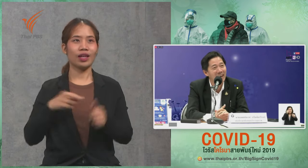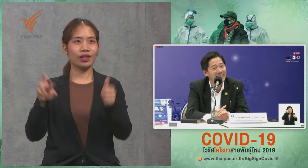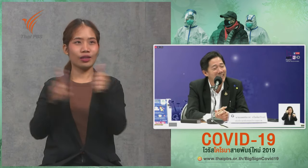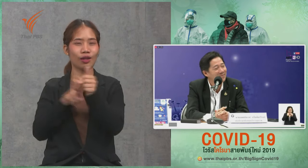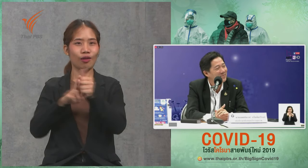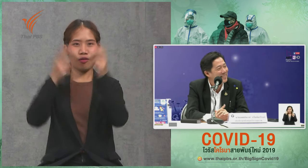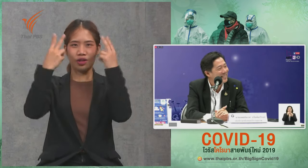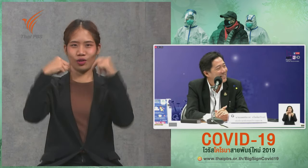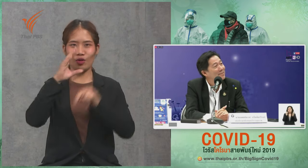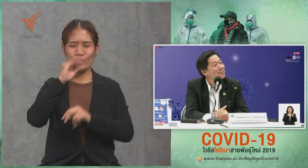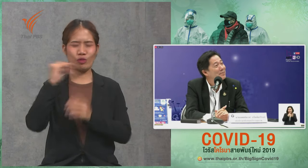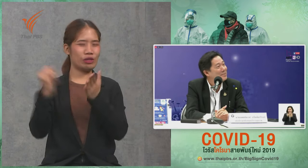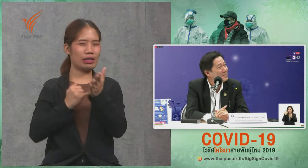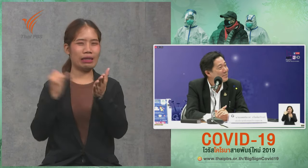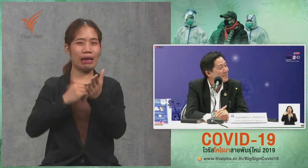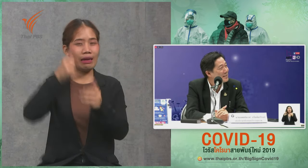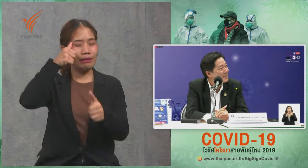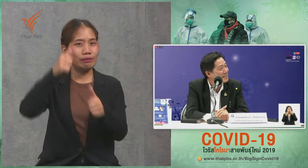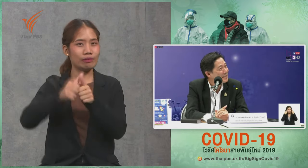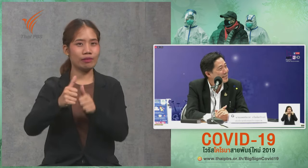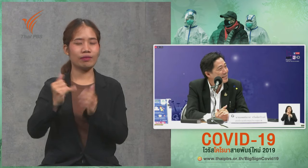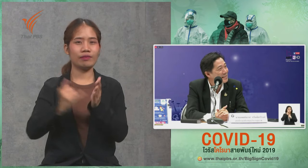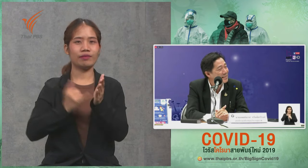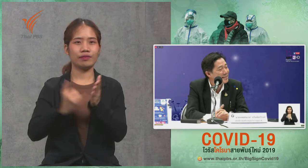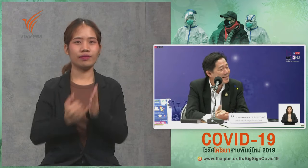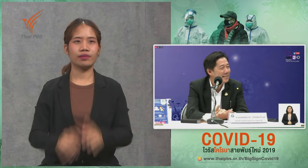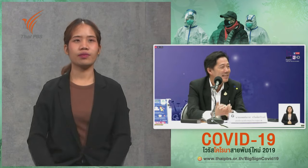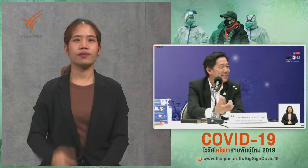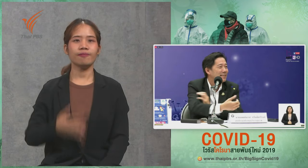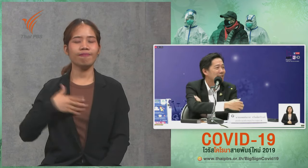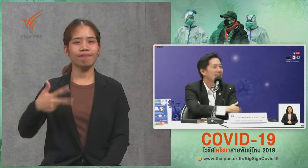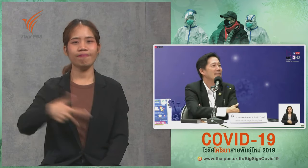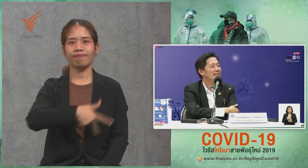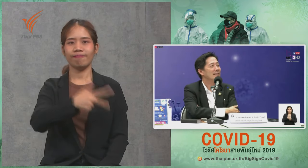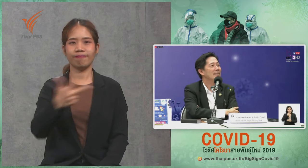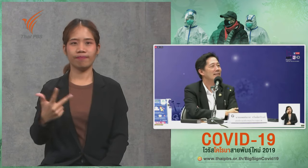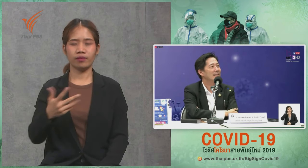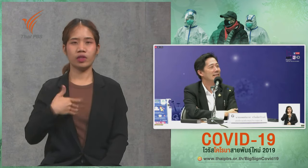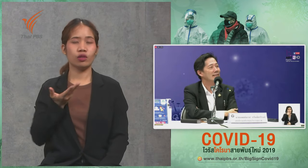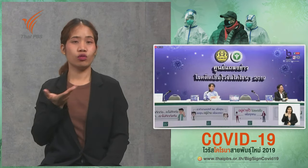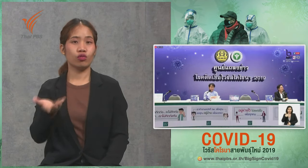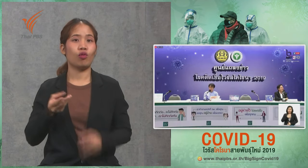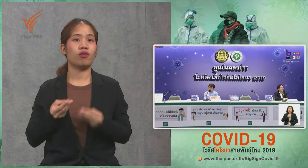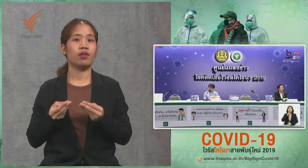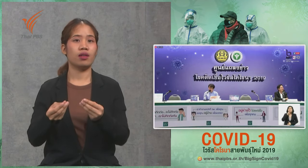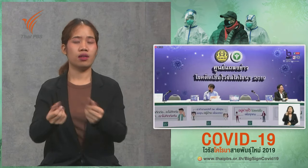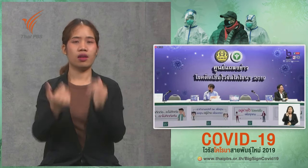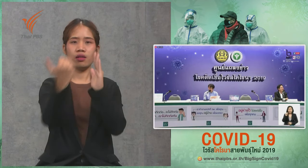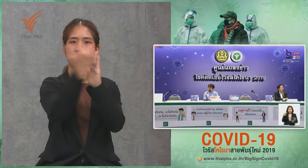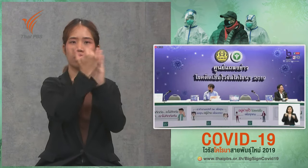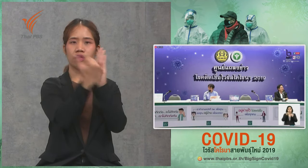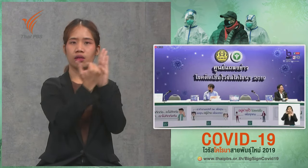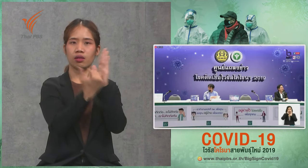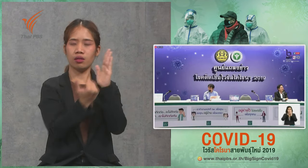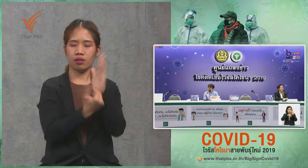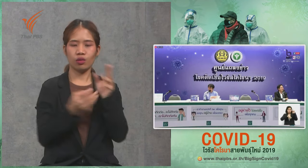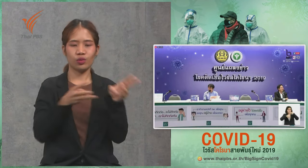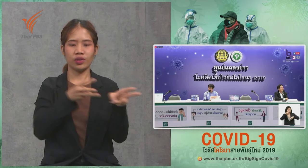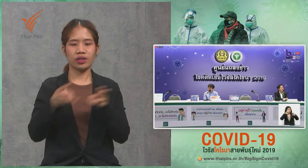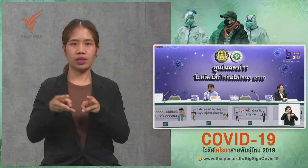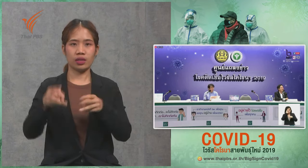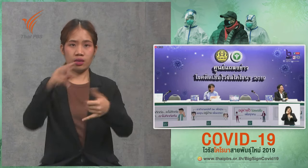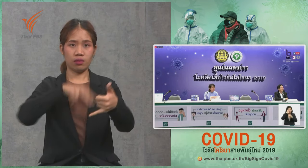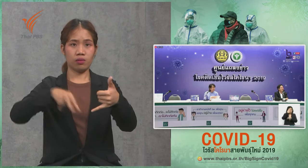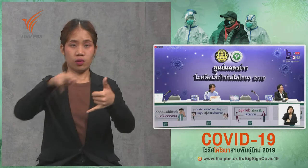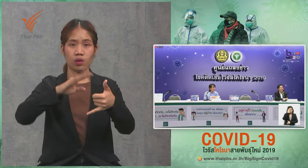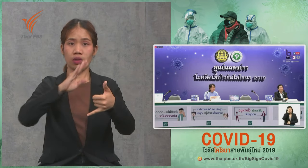จำง่ายนะครับครับ พัฒนาจากไทย PBS นะคะขอรายละเอียดในขั้นตอนการคัดกรองโรคของกลุ่มคน